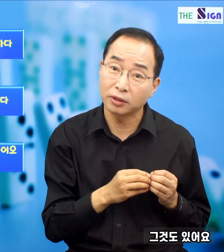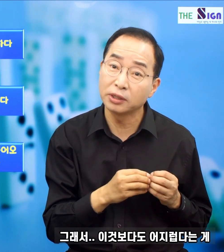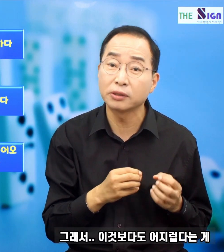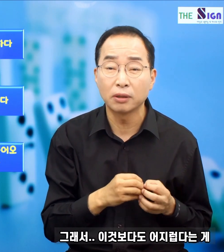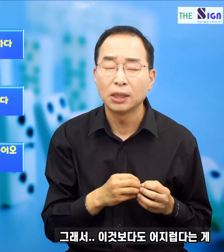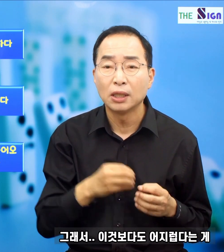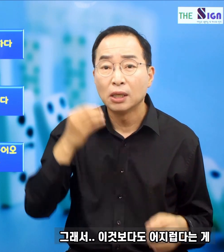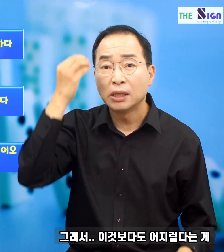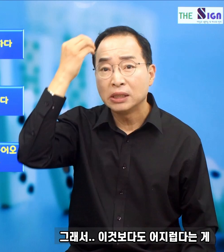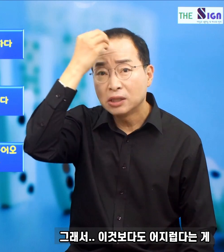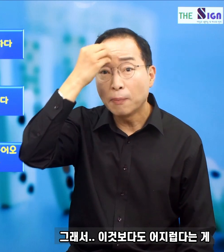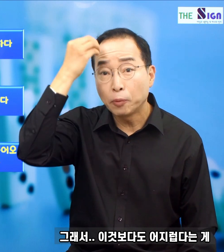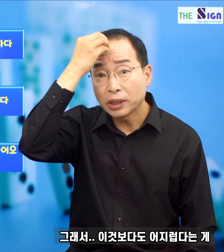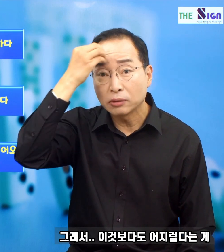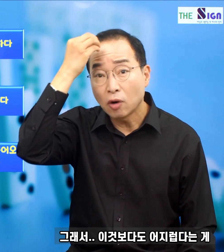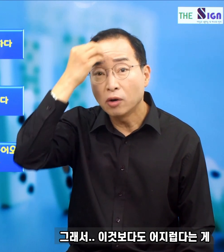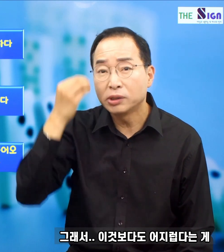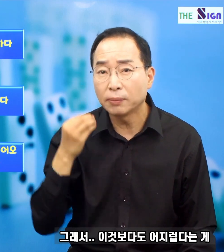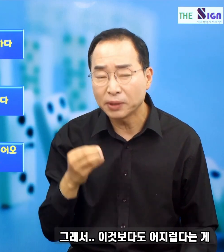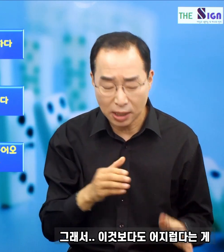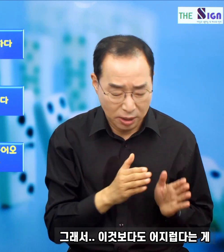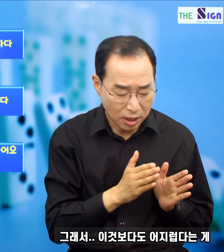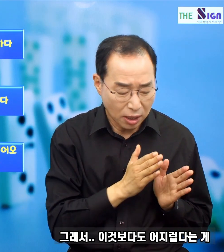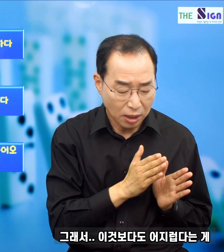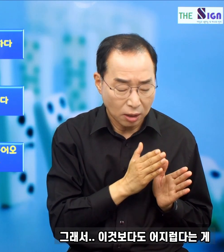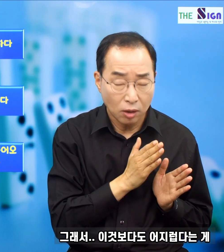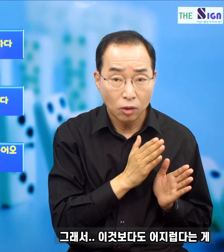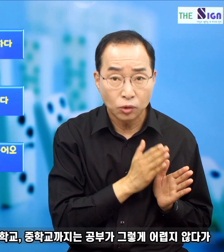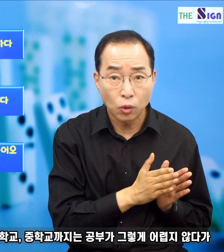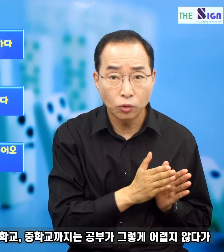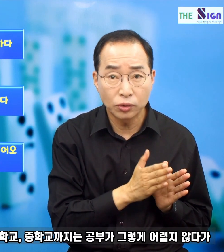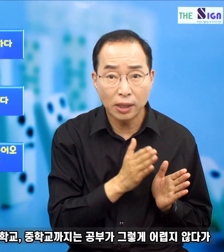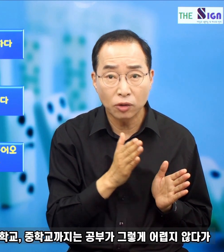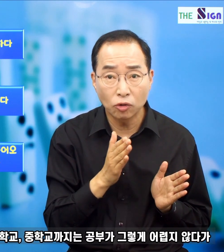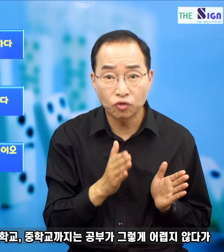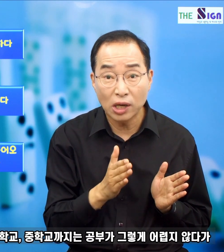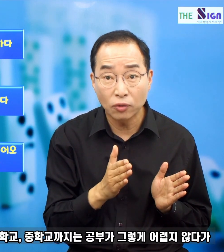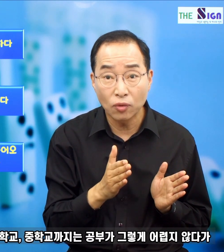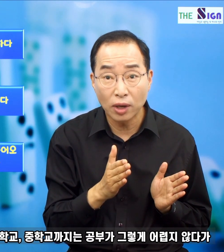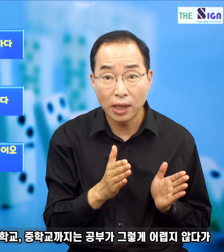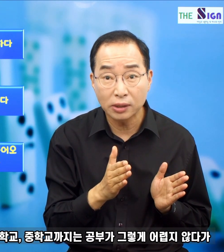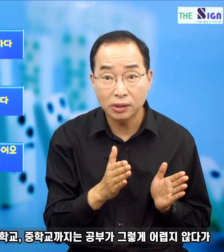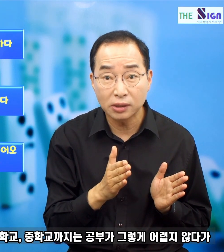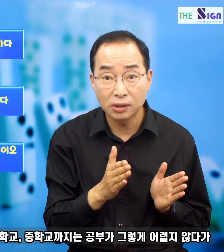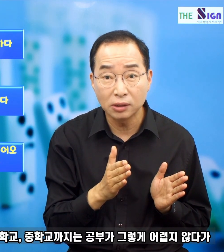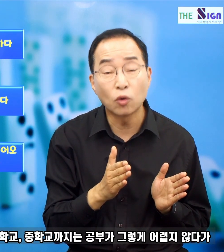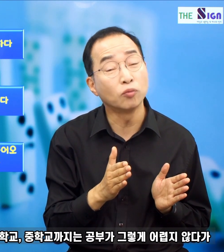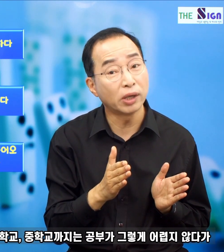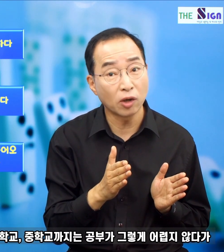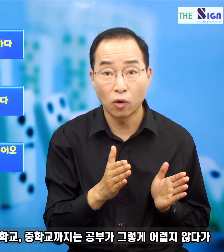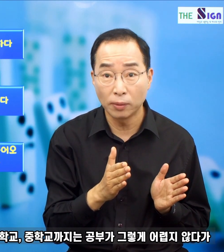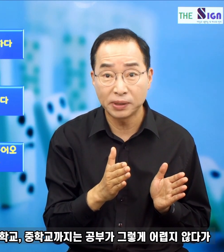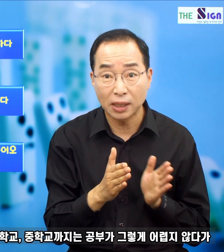그래서 이것보다도 어지럽다는 게 초등학교, 중학교까지는 공부할 게 어렵지